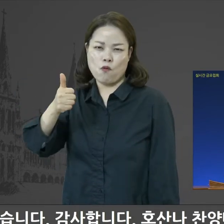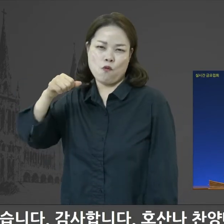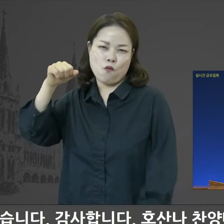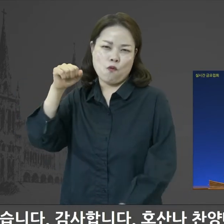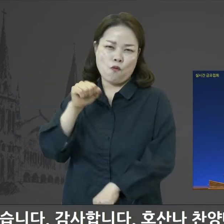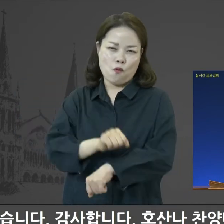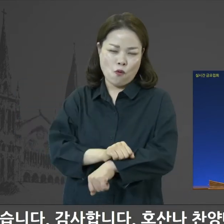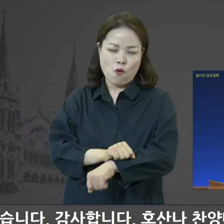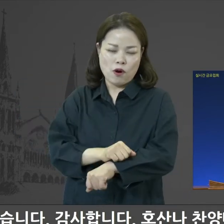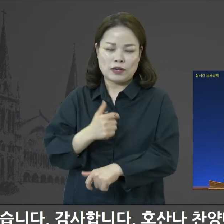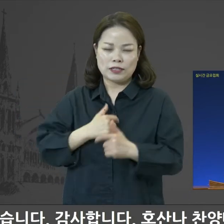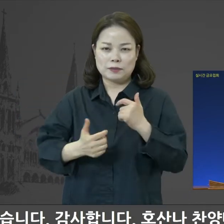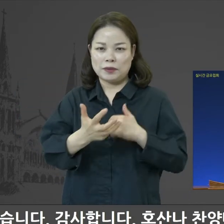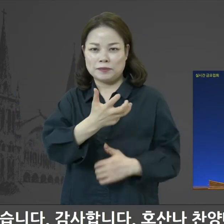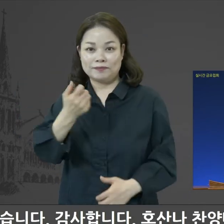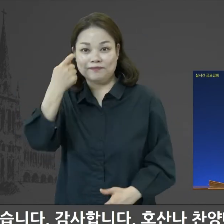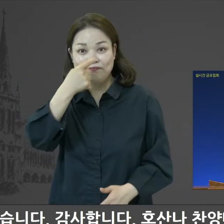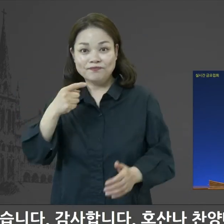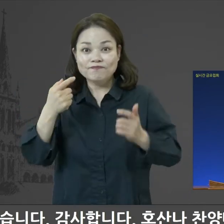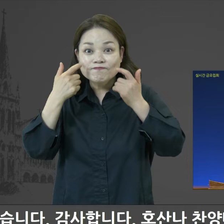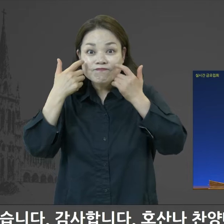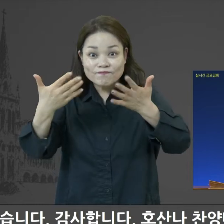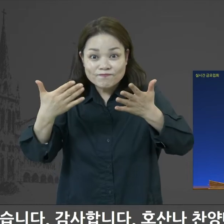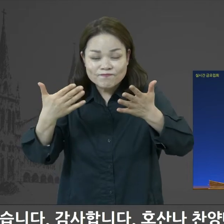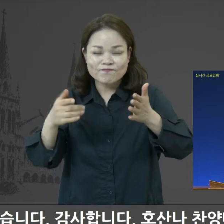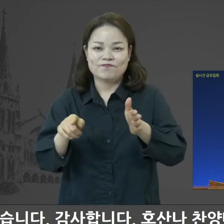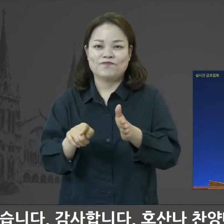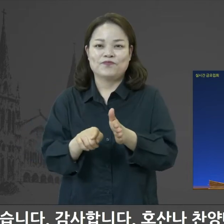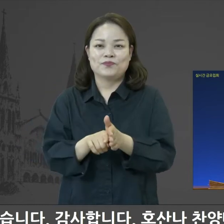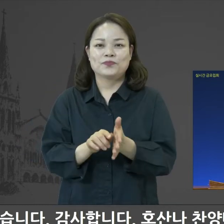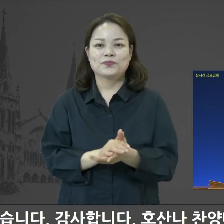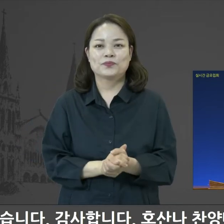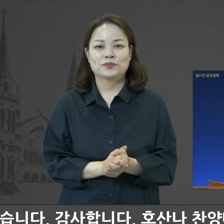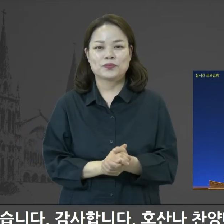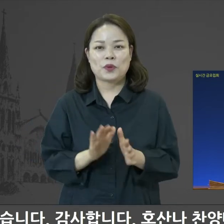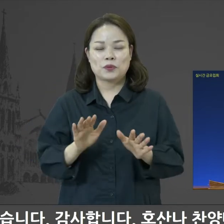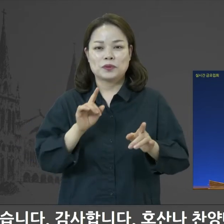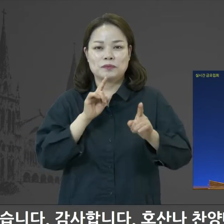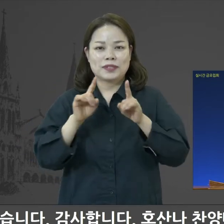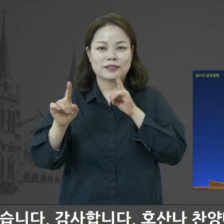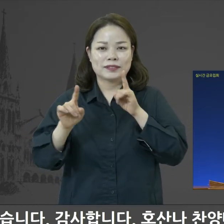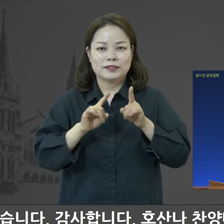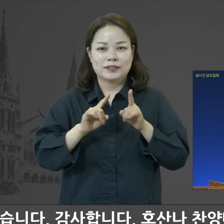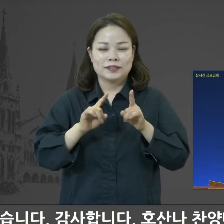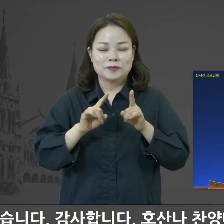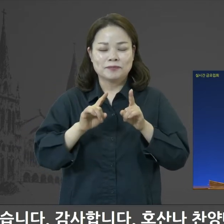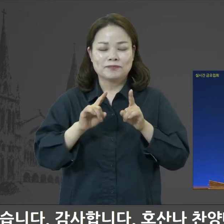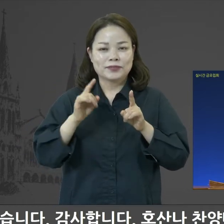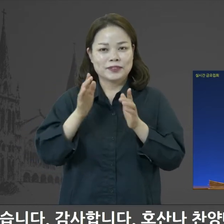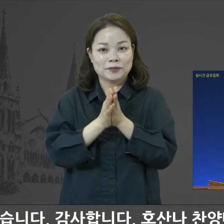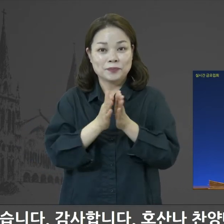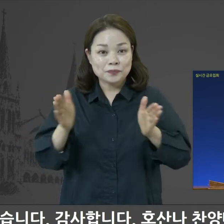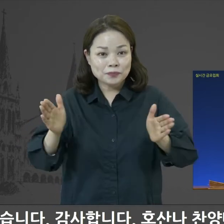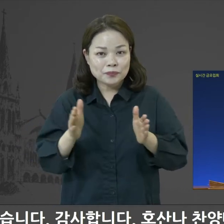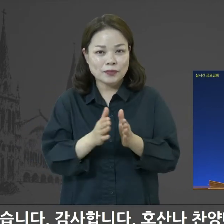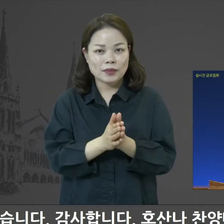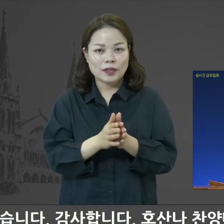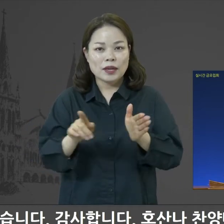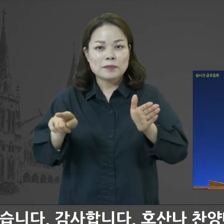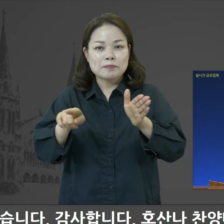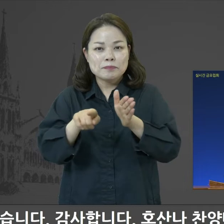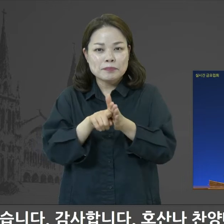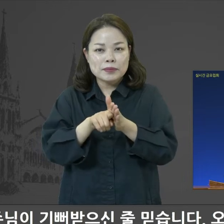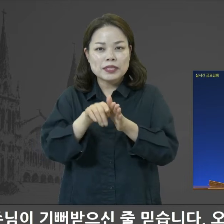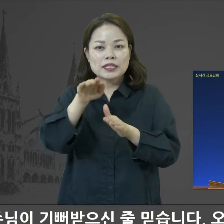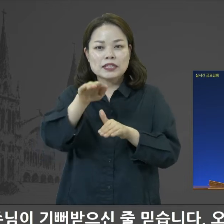기뻐 받으신 줄로 확신합니다. 오늘 말씀으로 가겠습니다. 밑거름